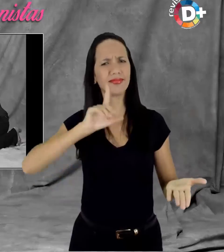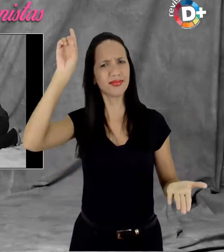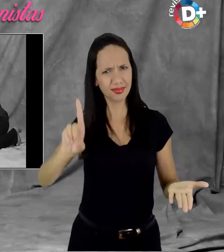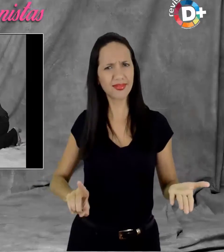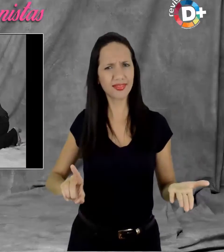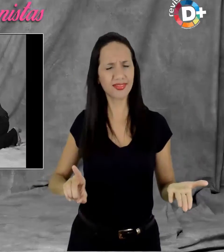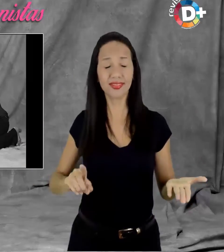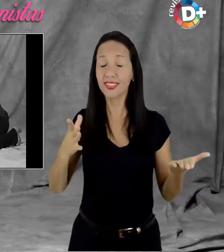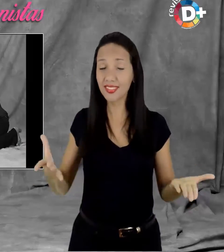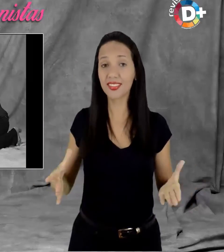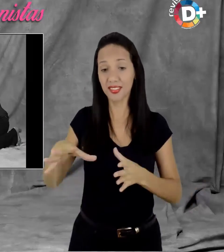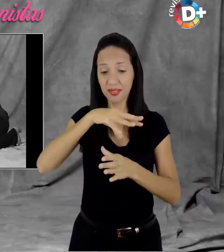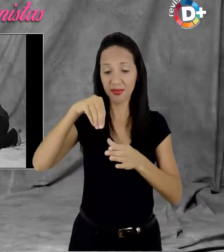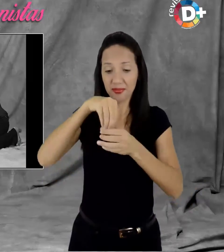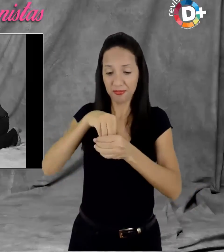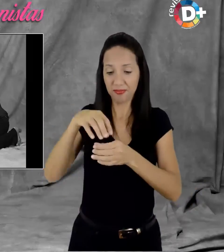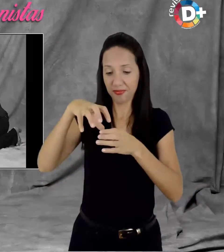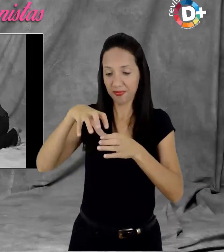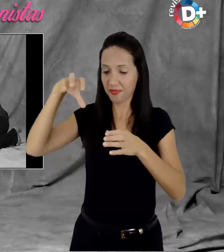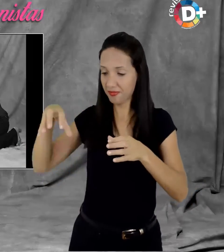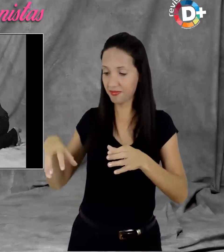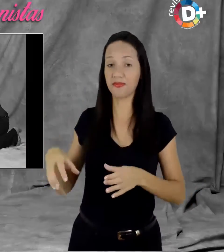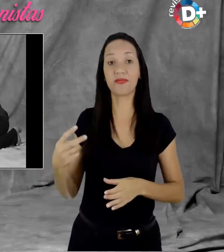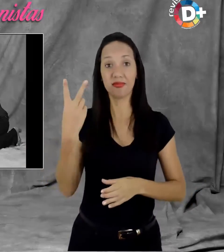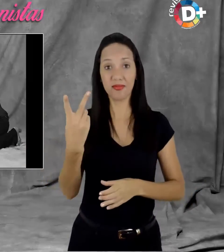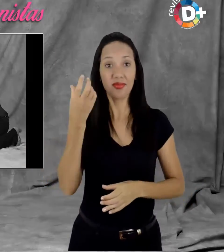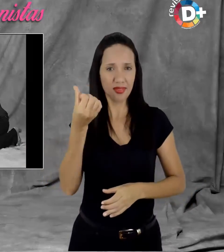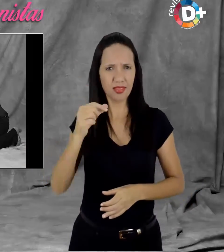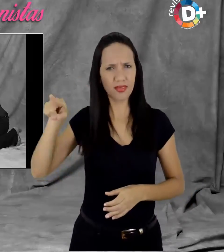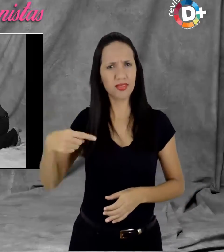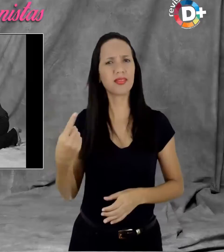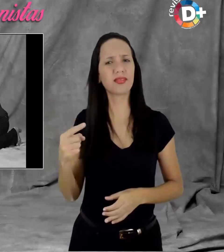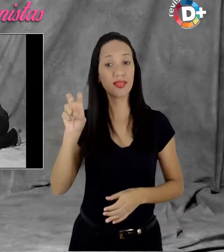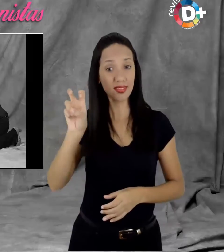25.800.681 mulheres têm algum tipo de deficiência. Isso corresponde a